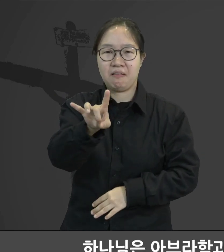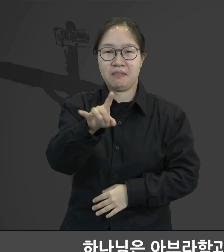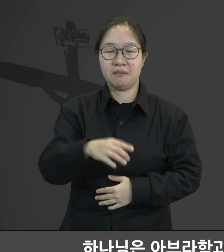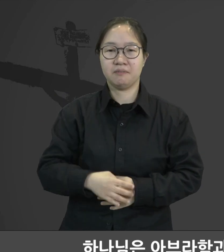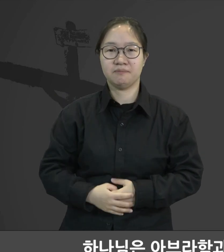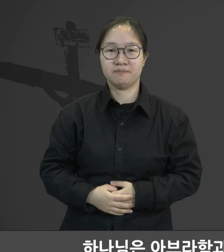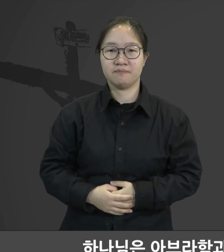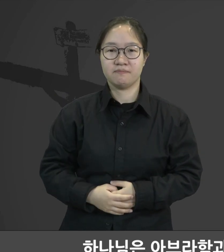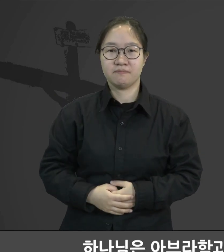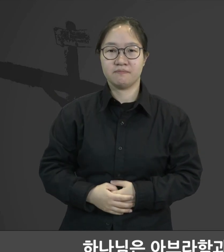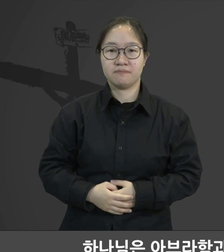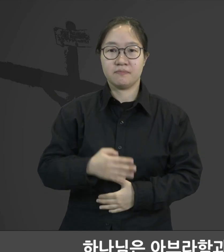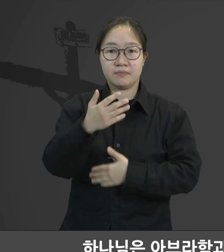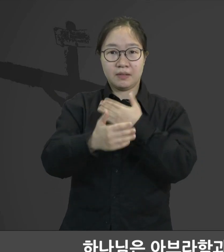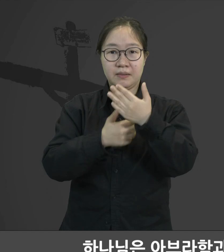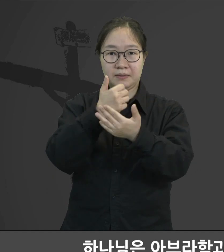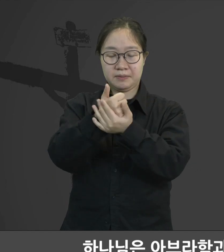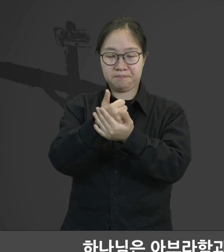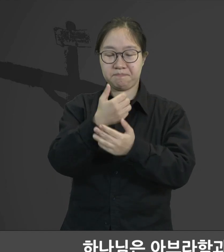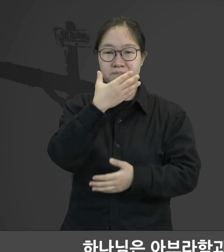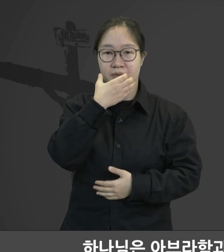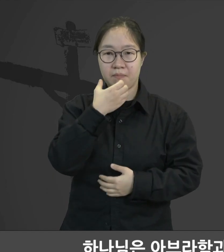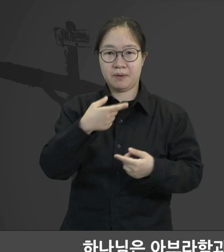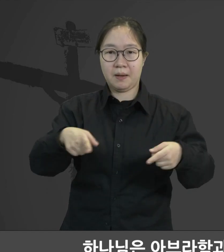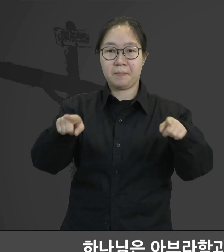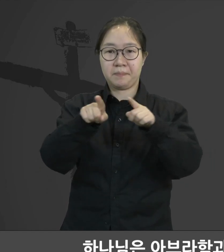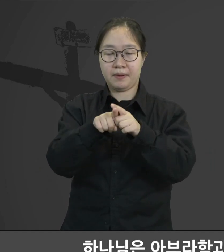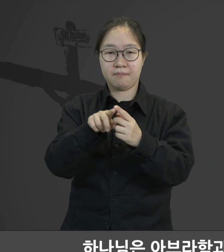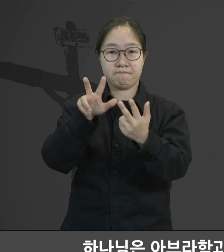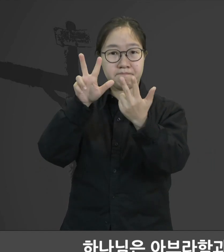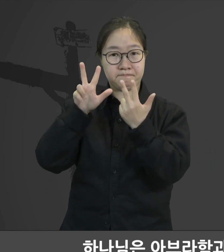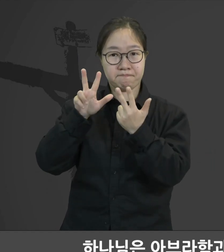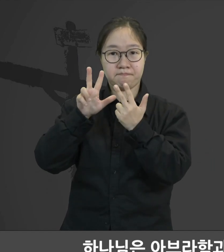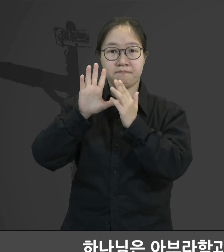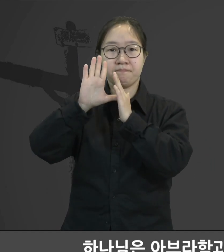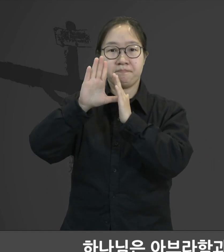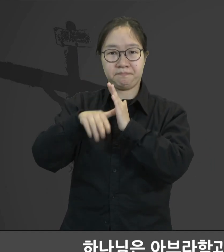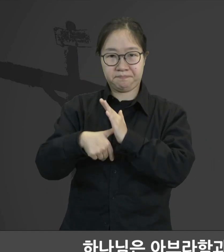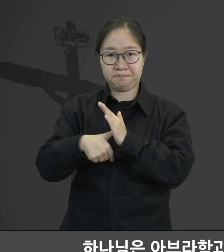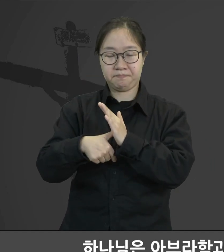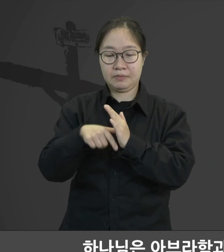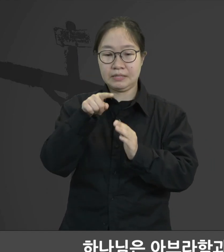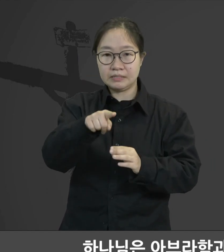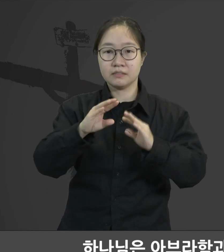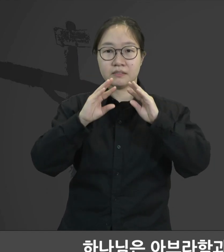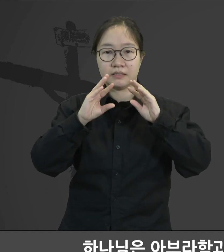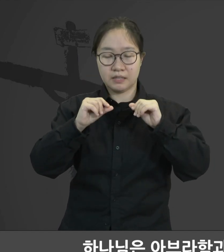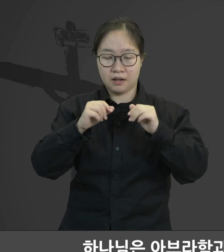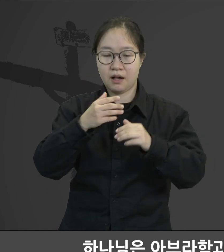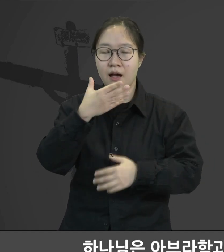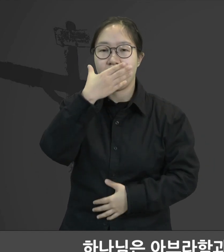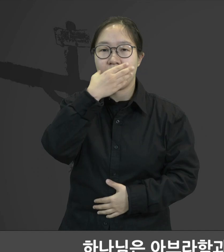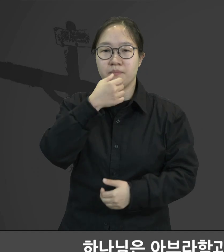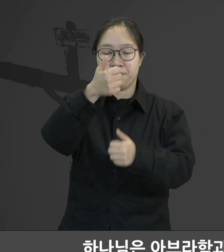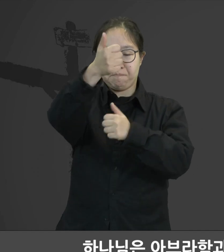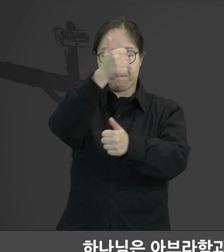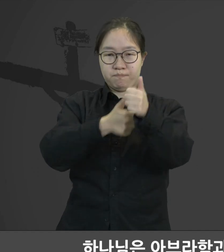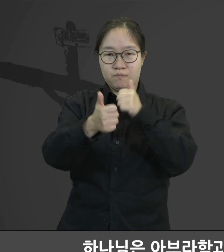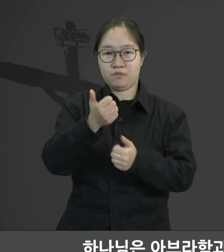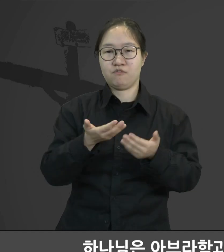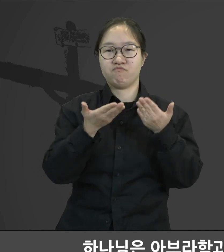하나님은 아브라함과 종주권 조약을 맺으실 때 그 약속의 땅을 아브라함 자손에게 주겠다고